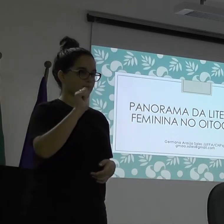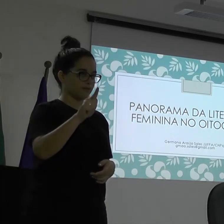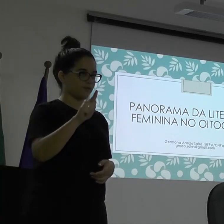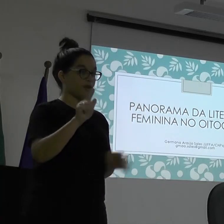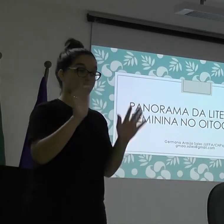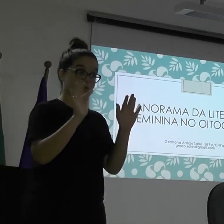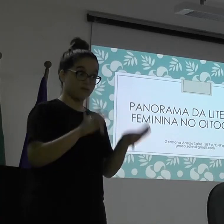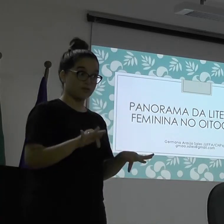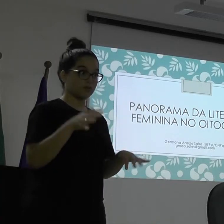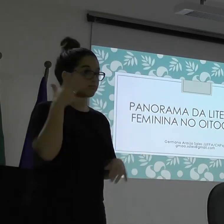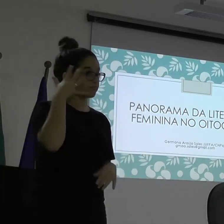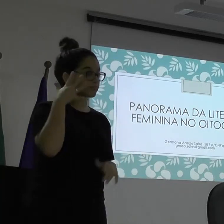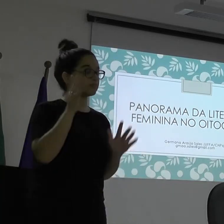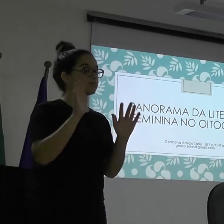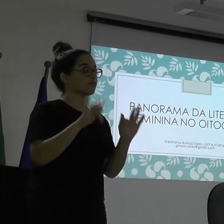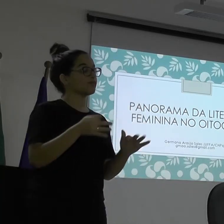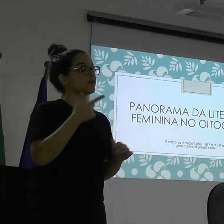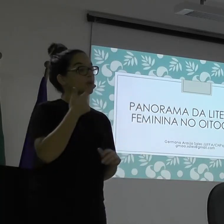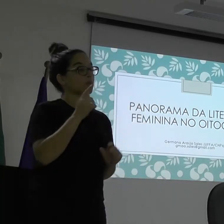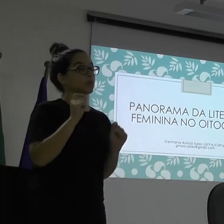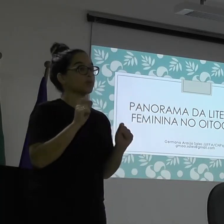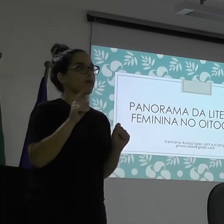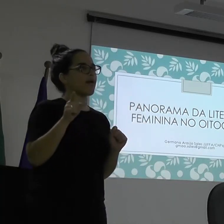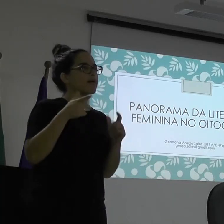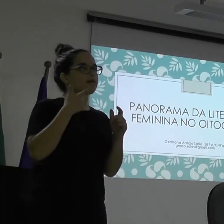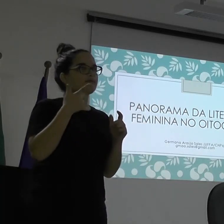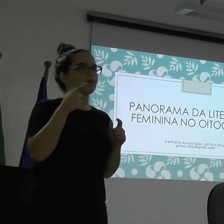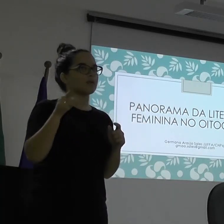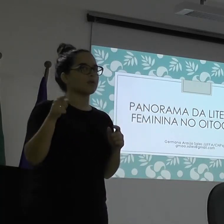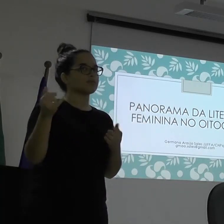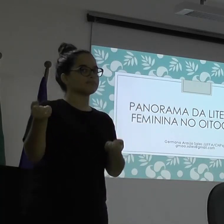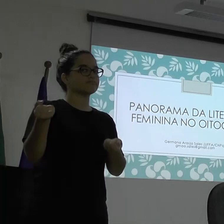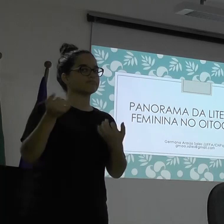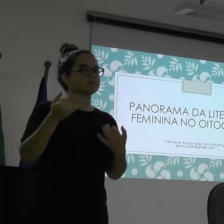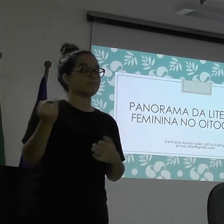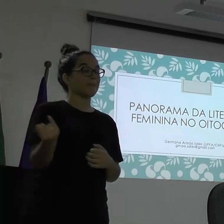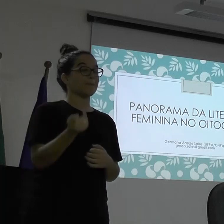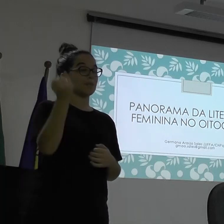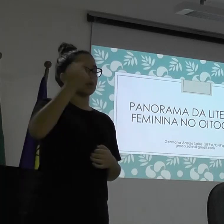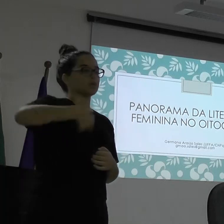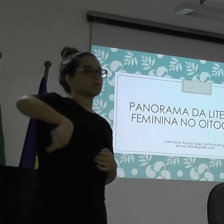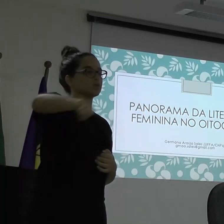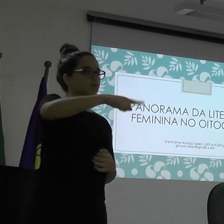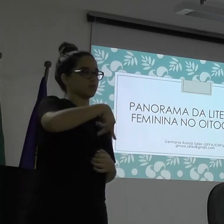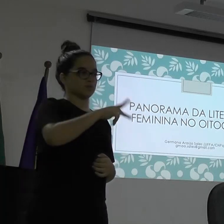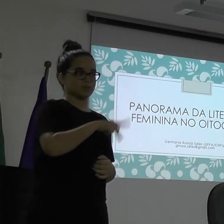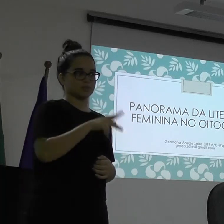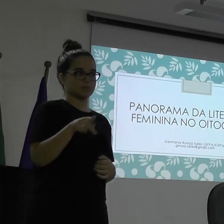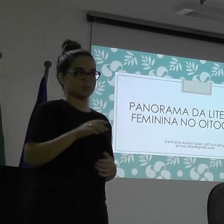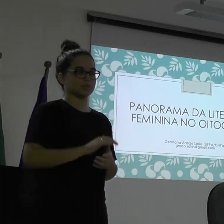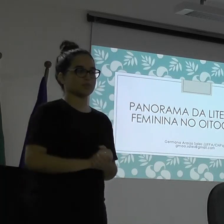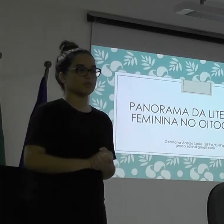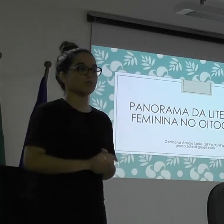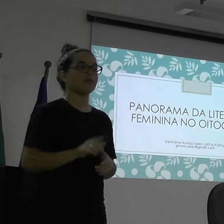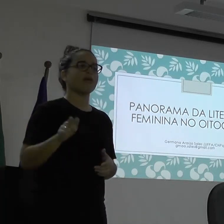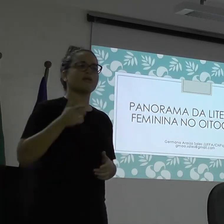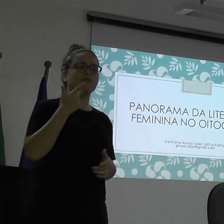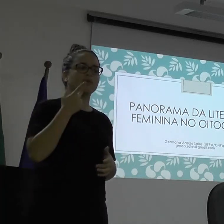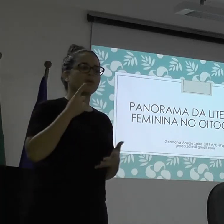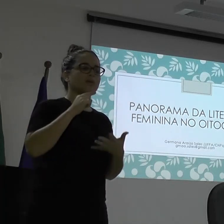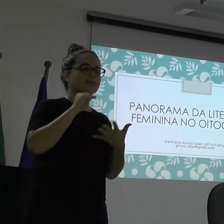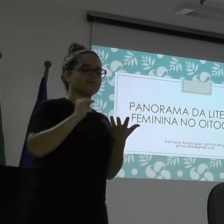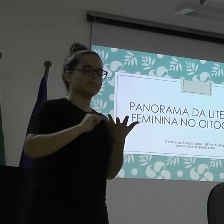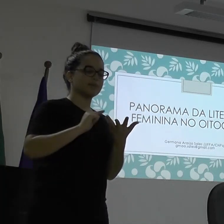dele, ele disse uma coisa muito importante para nós professores. Ele enumerou